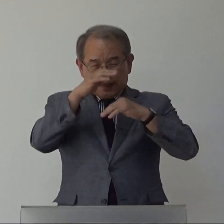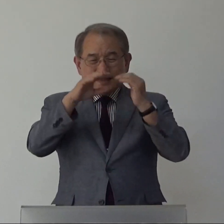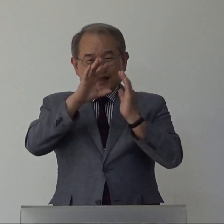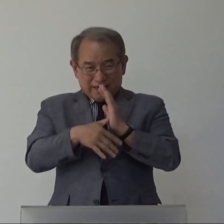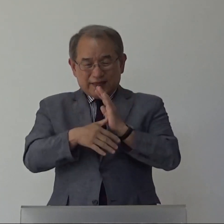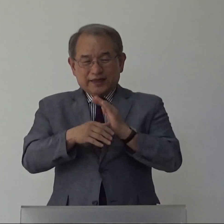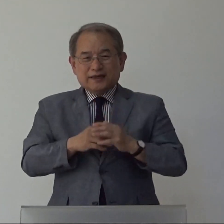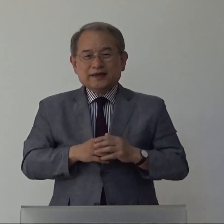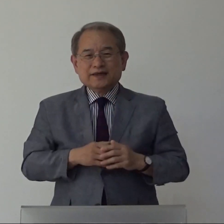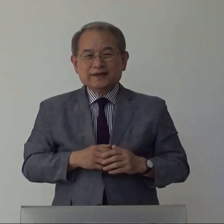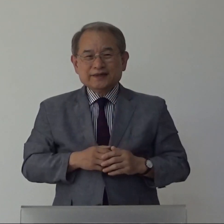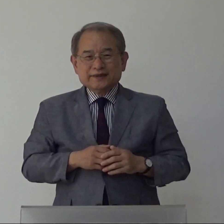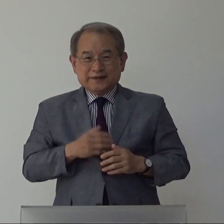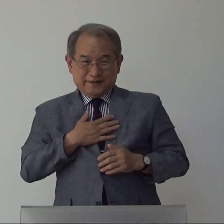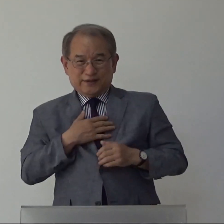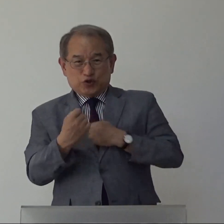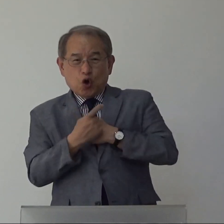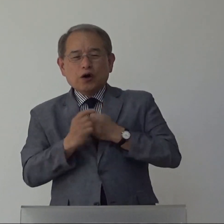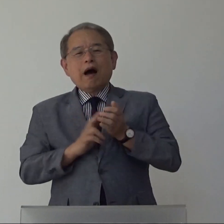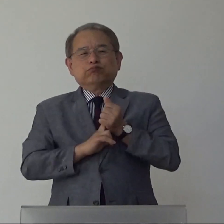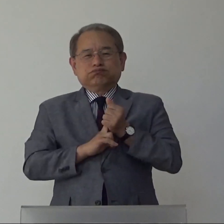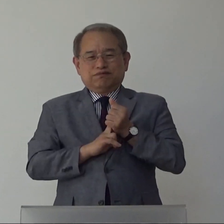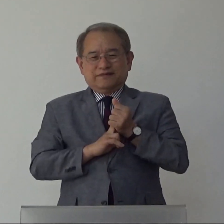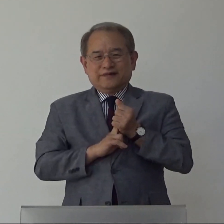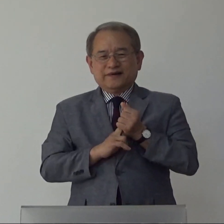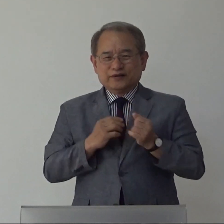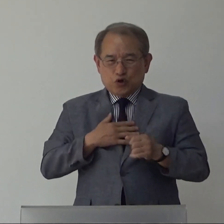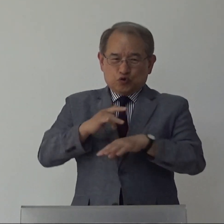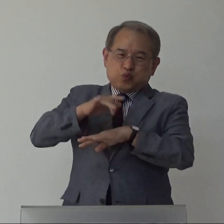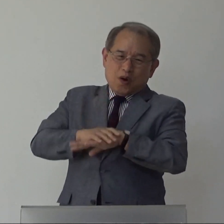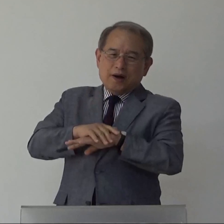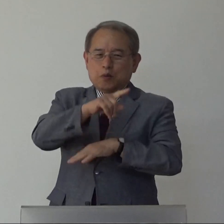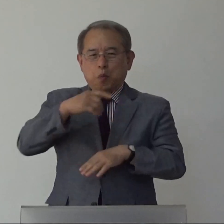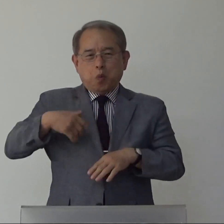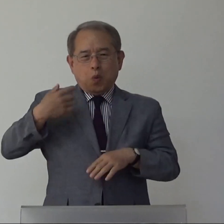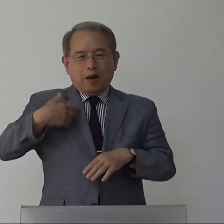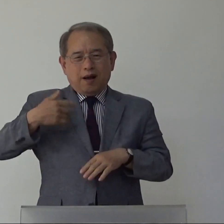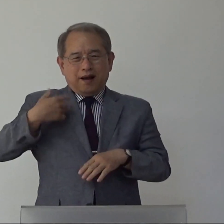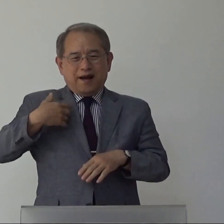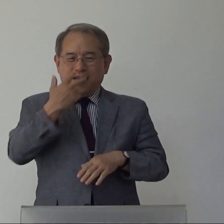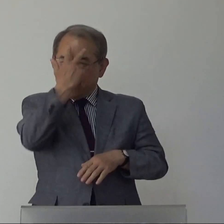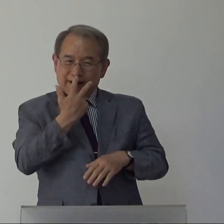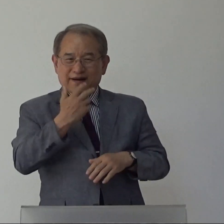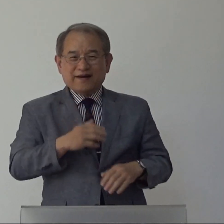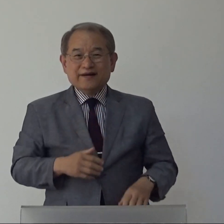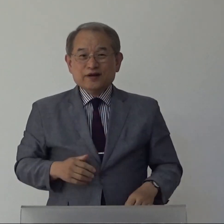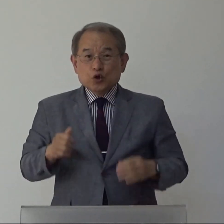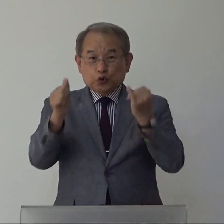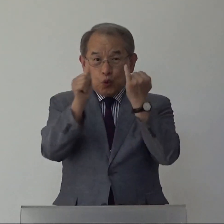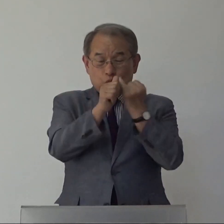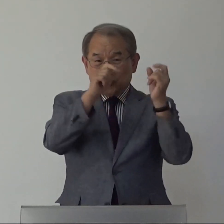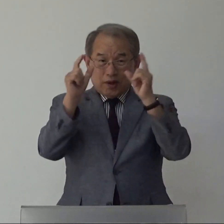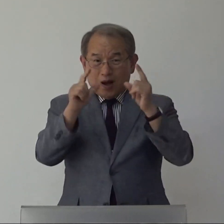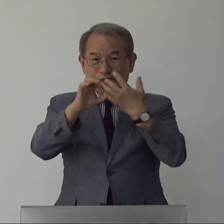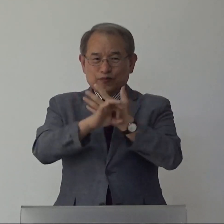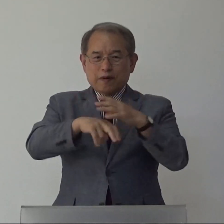아주 극소수입니다. 연애할 때 자기의 성격이 대부분